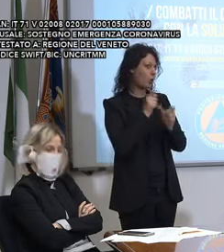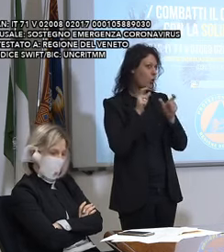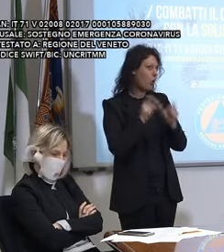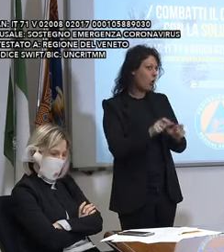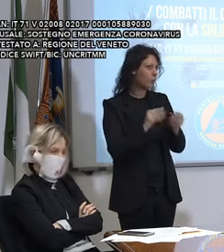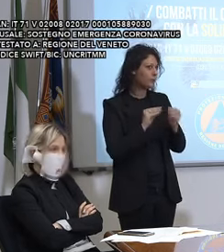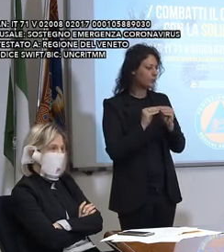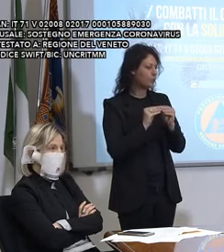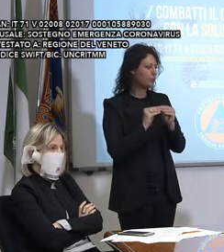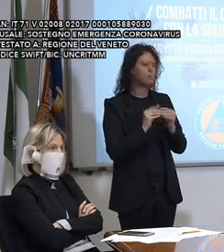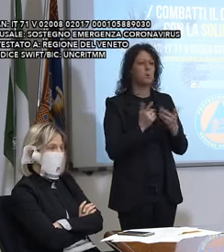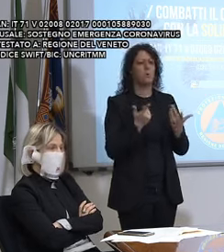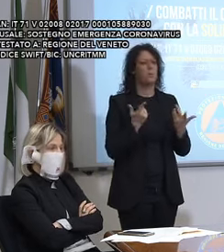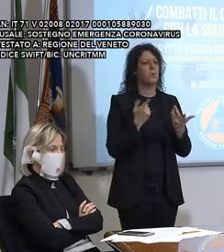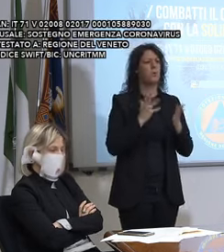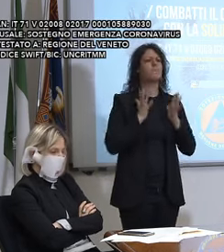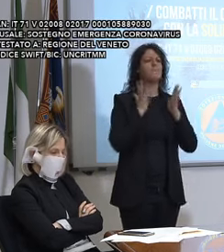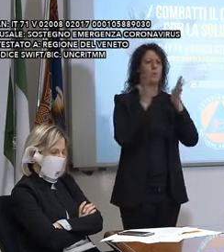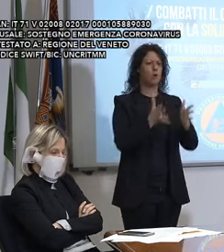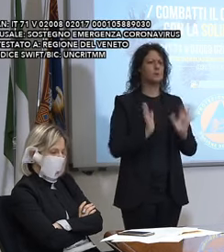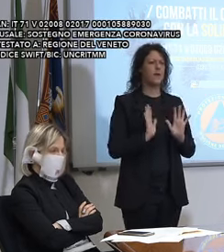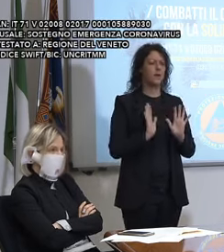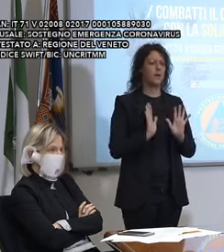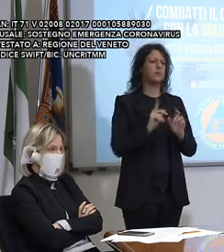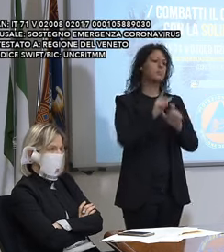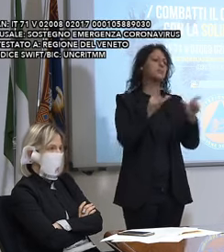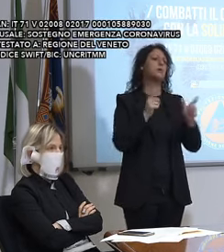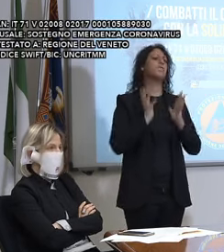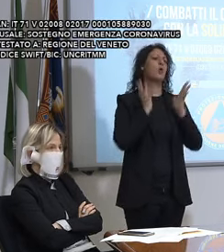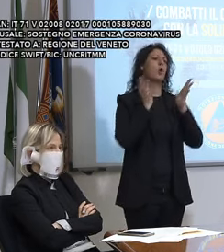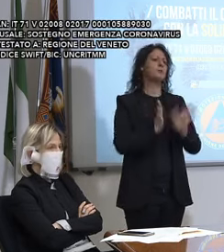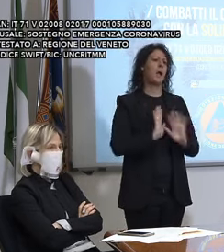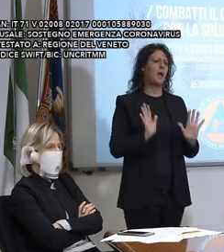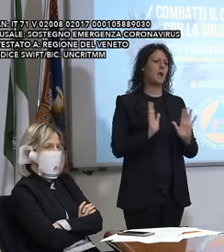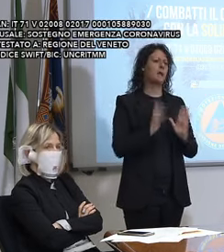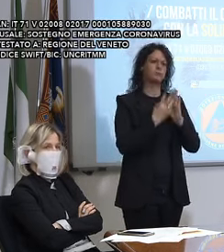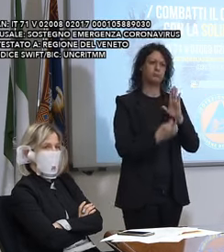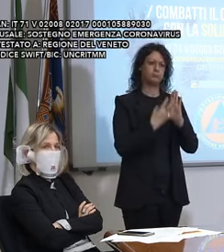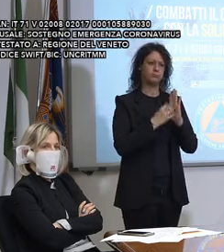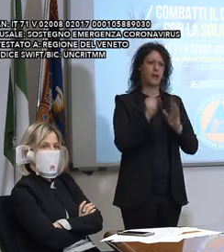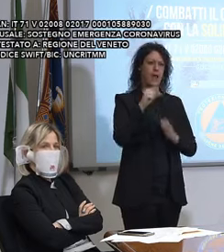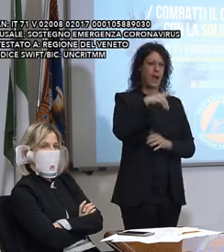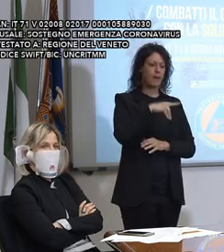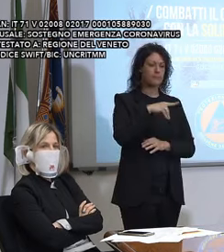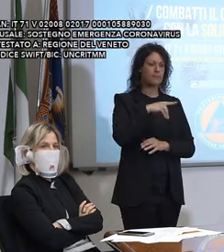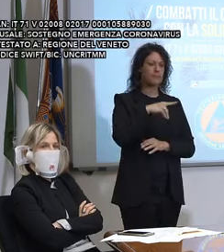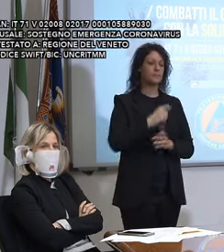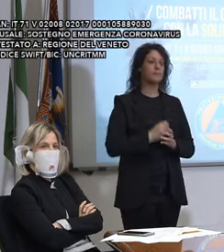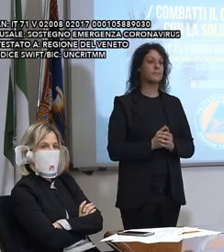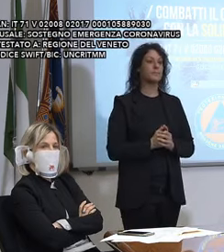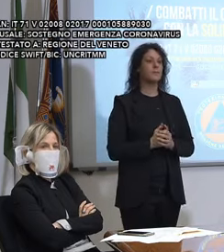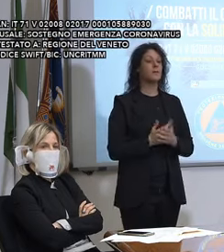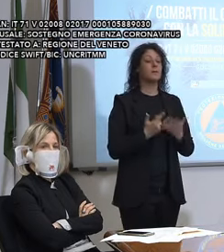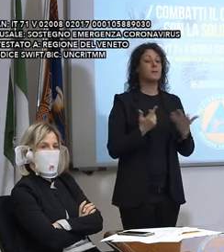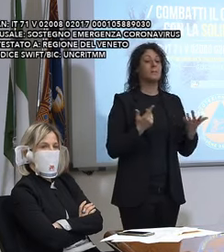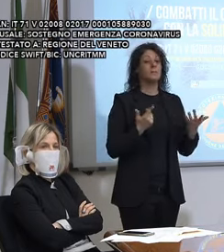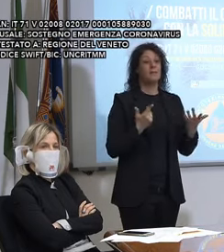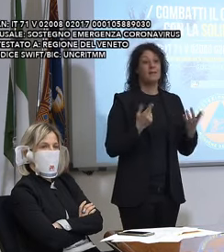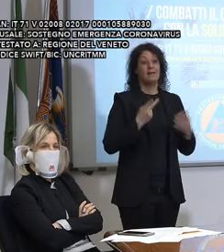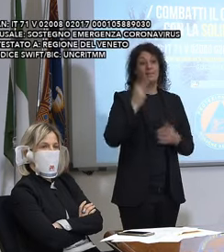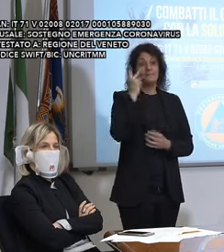Sarà volontaria, però posso dire sarà volontaria fino a un certo punto, nel senso che per un programma di sanità